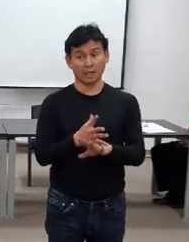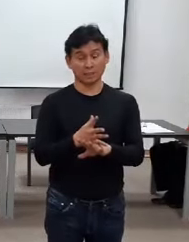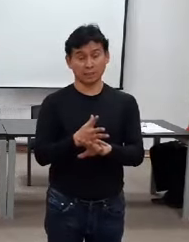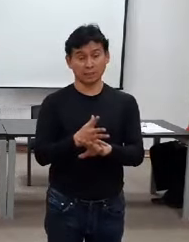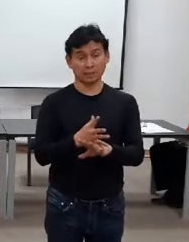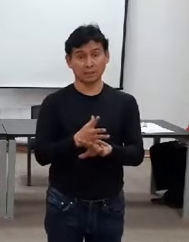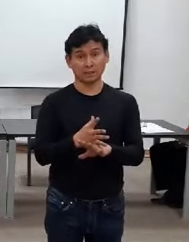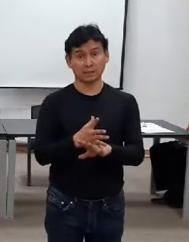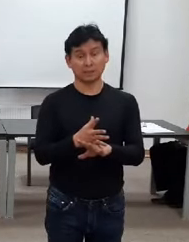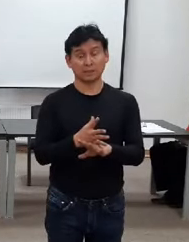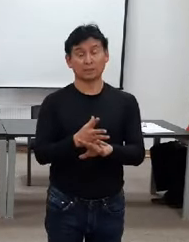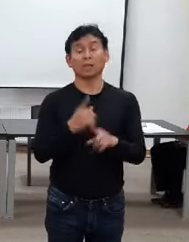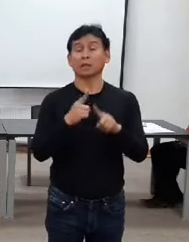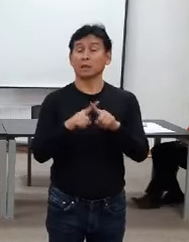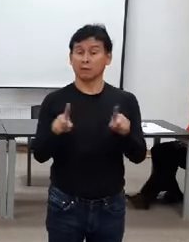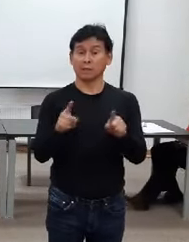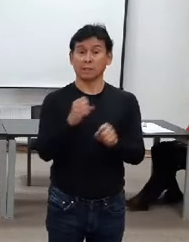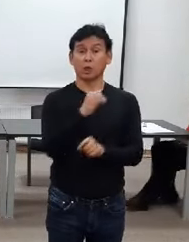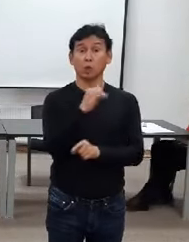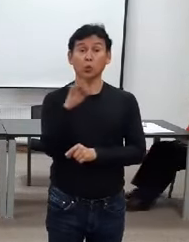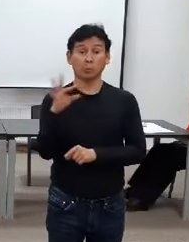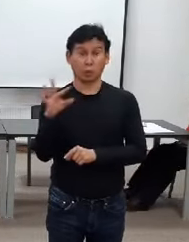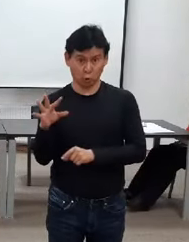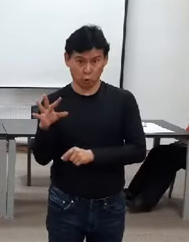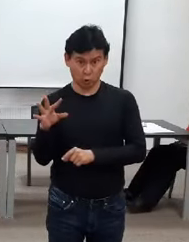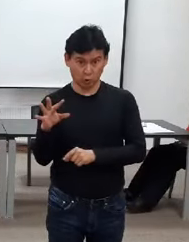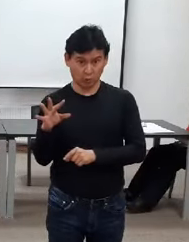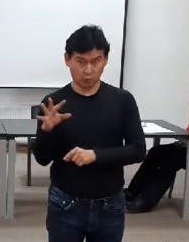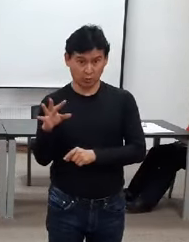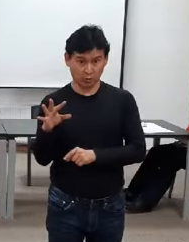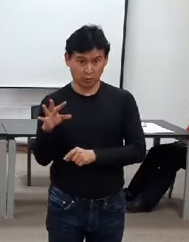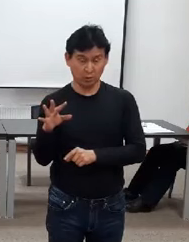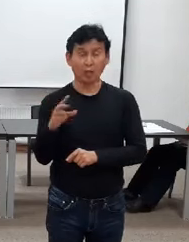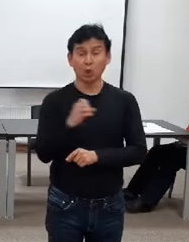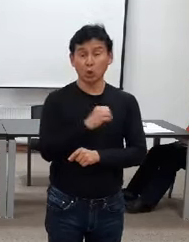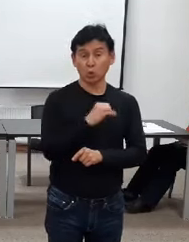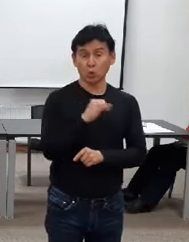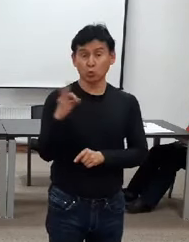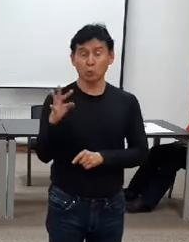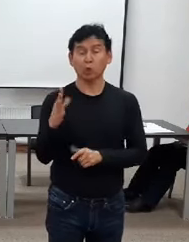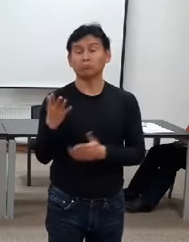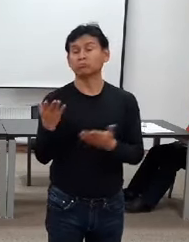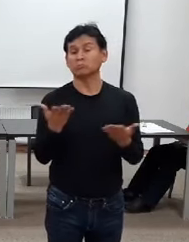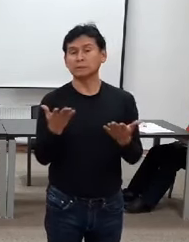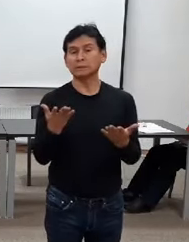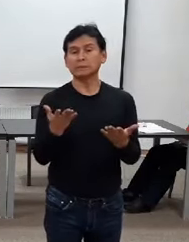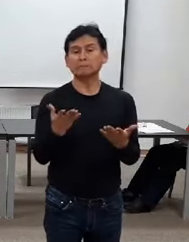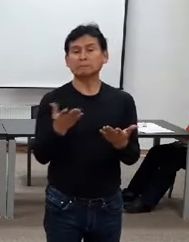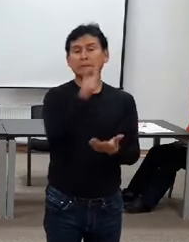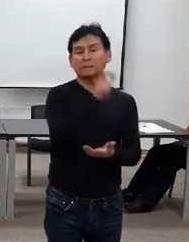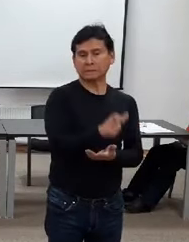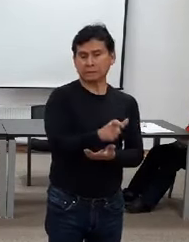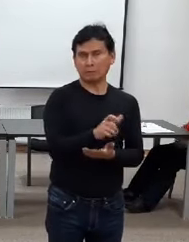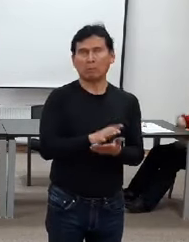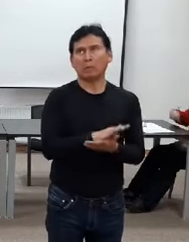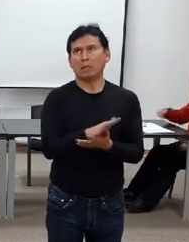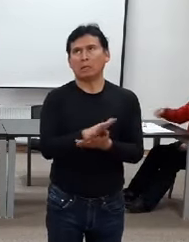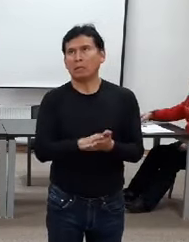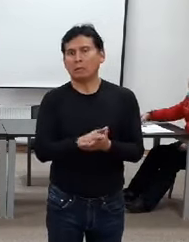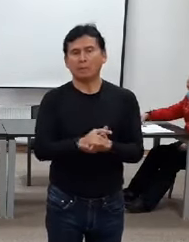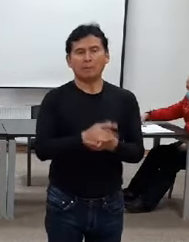Lo importante es señalar que existen distintos números, ¿ya? Que estos números dependen del tipo de paciente, o sea, si es un paciente